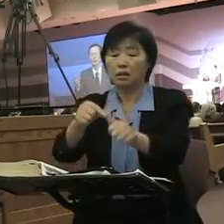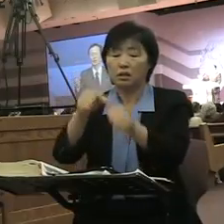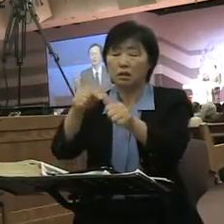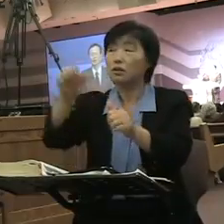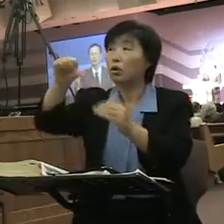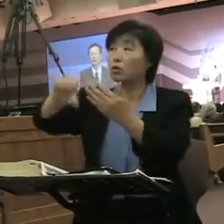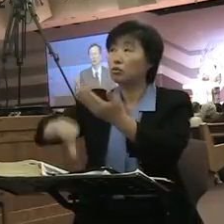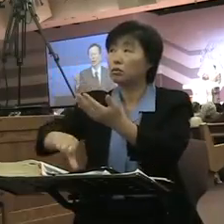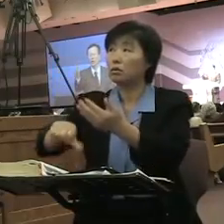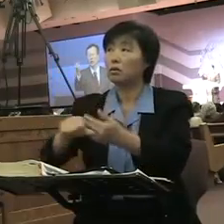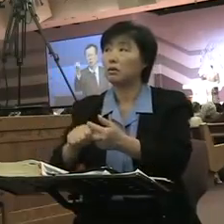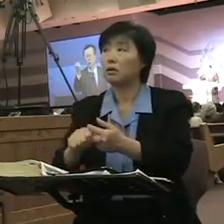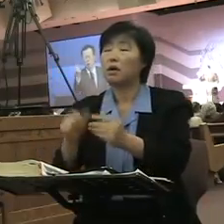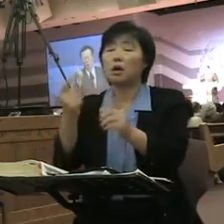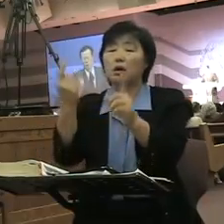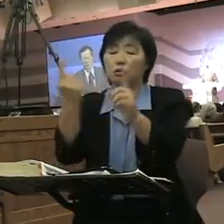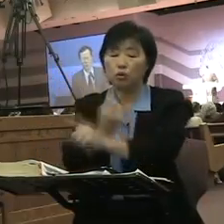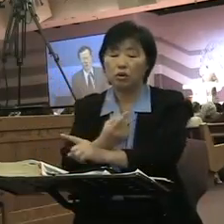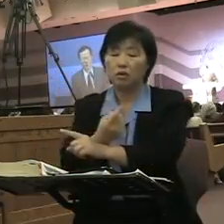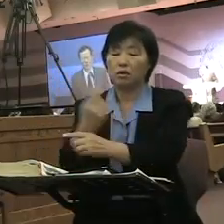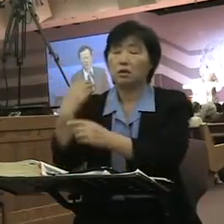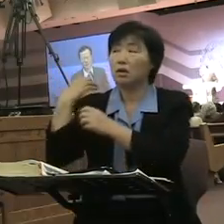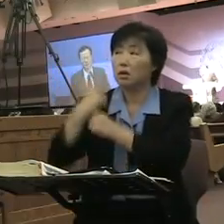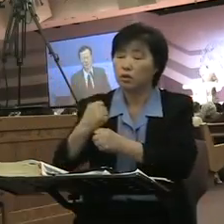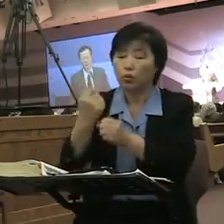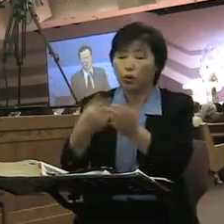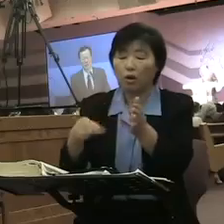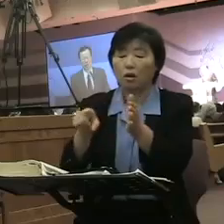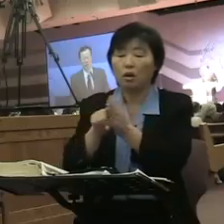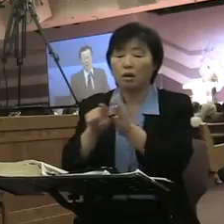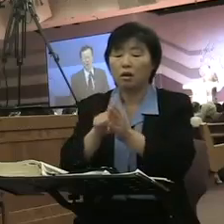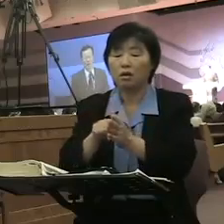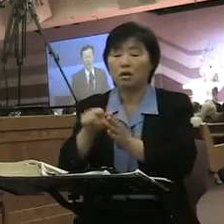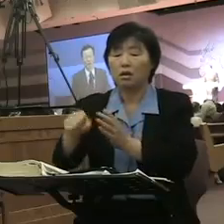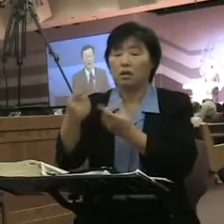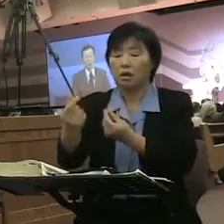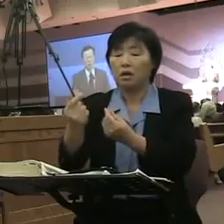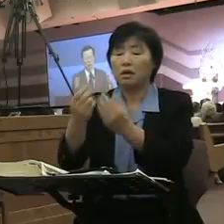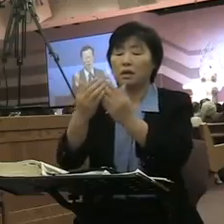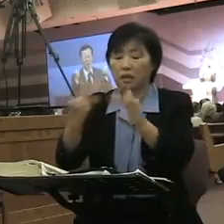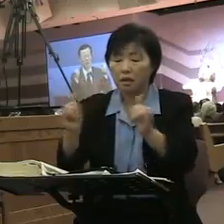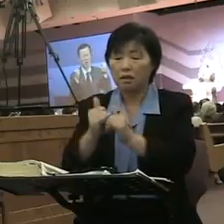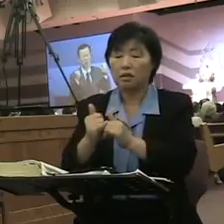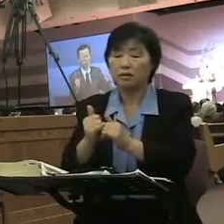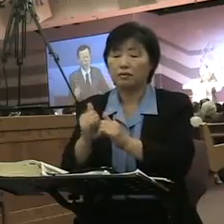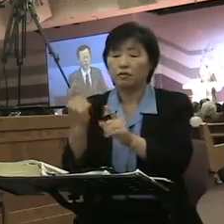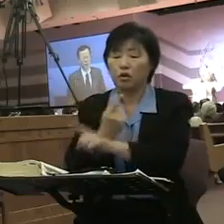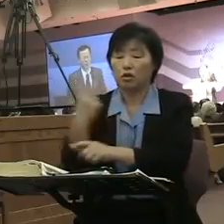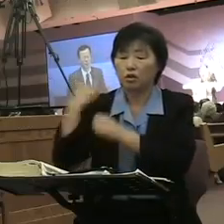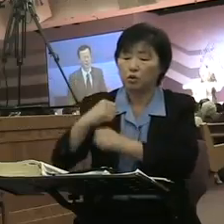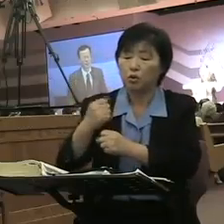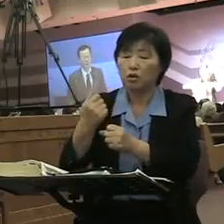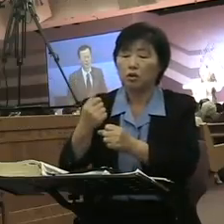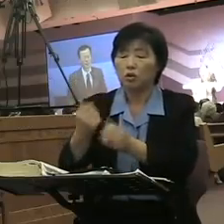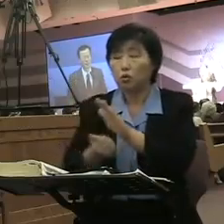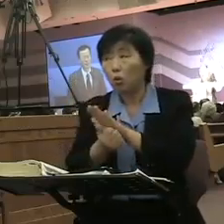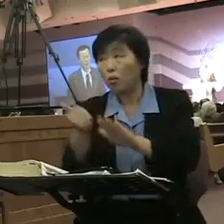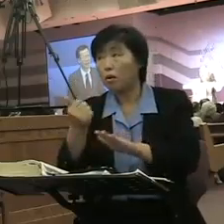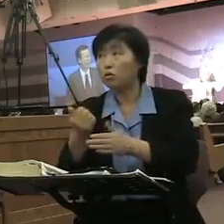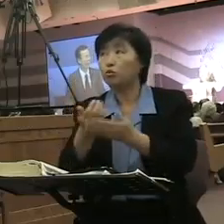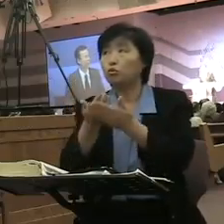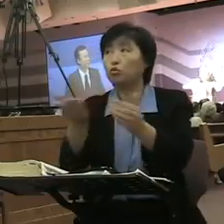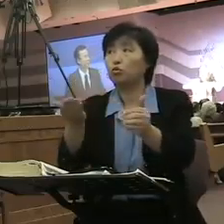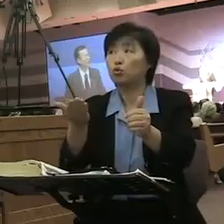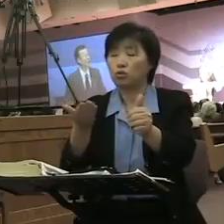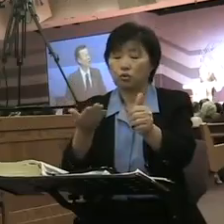저주를 대신 짊어지기 위하여, 이러한 인간들에게 소망을 주기 위하여